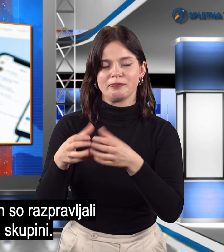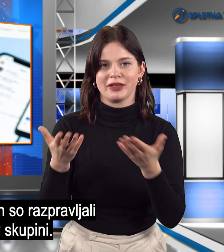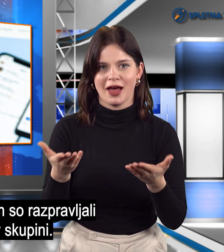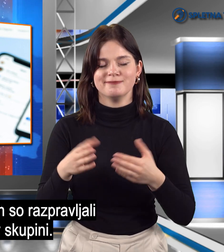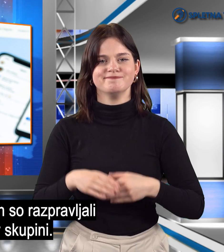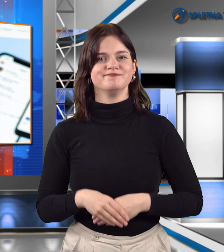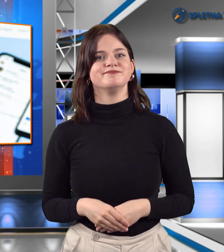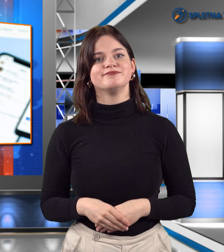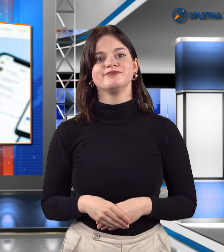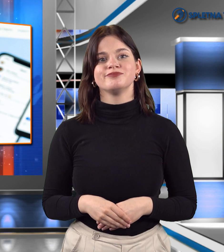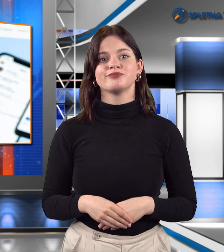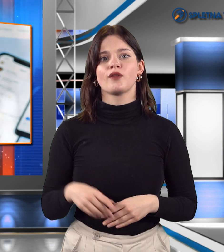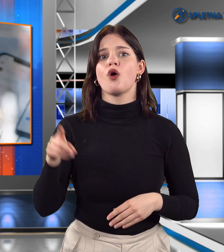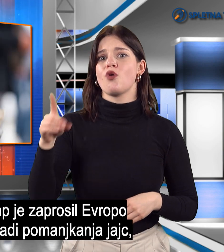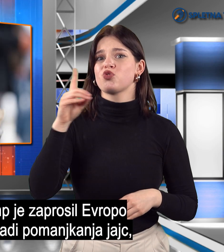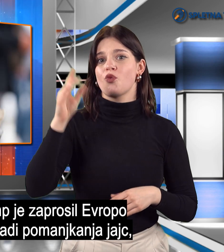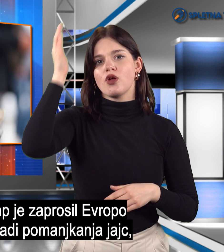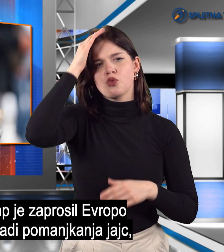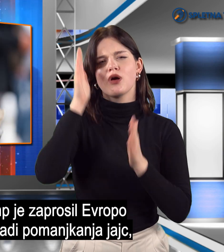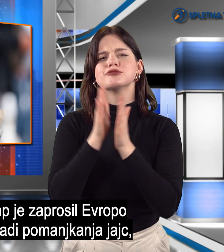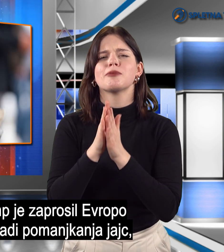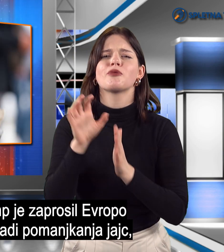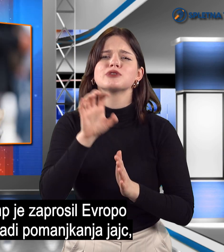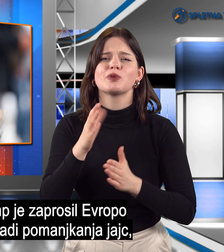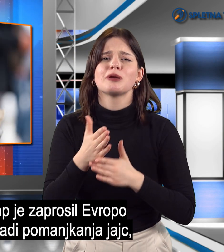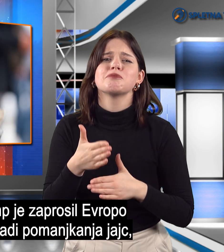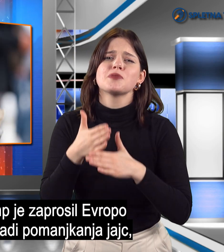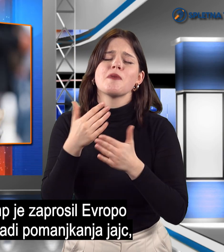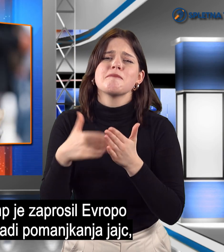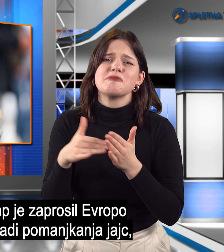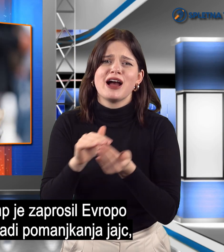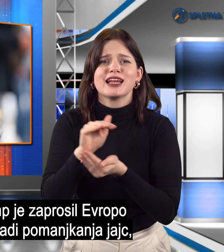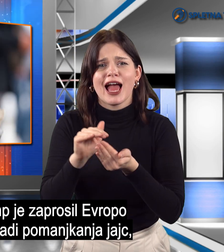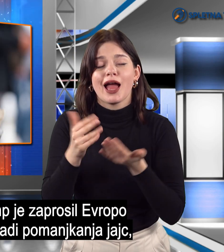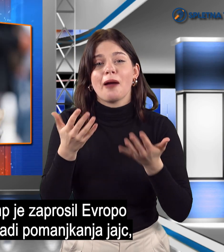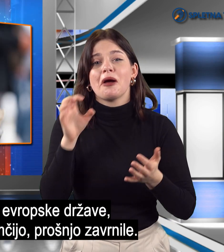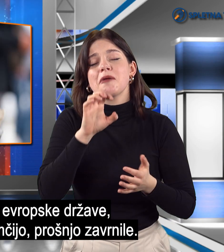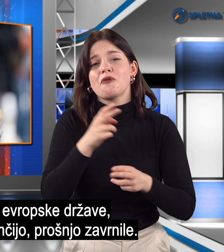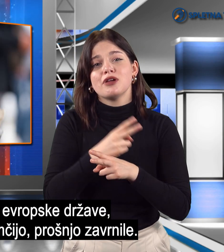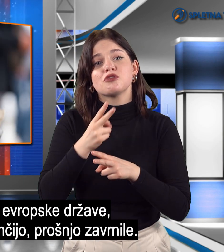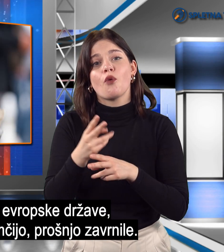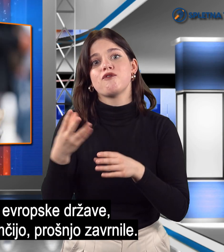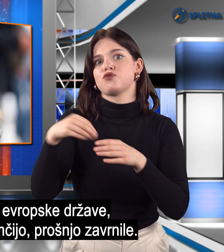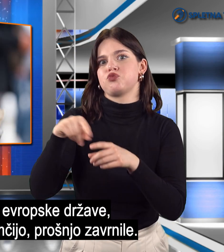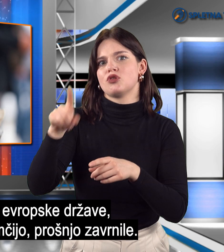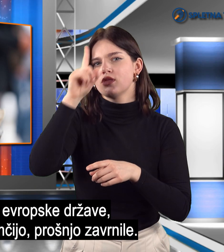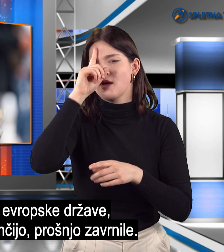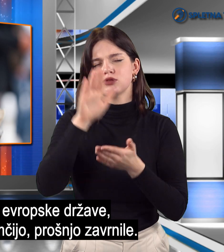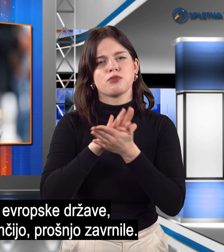napadov. Donald Trump je zaprosil Evropo za pomoč zaradi pomanjkanja jajc, vendar so